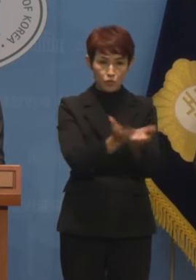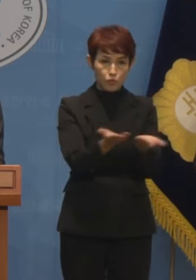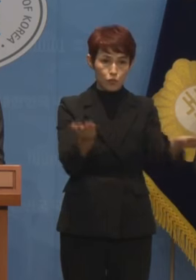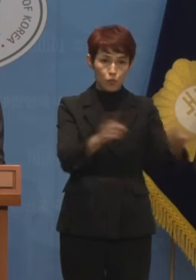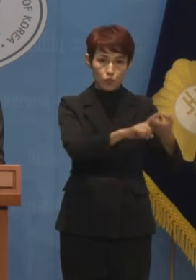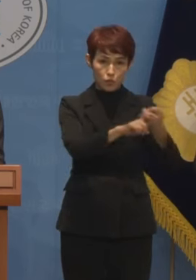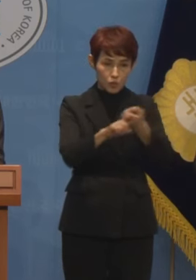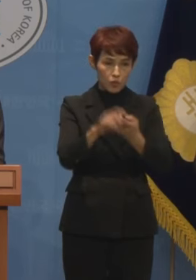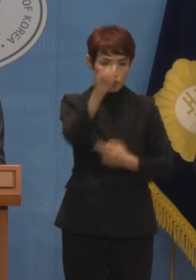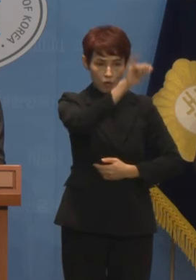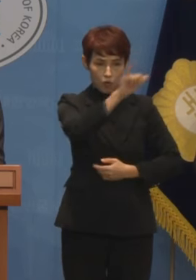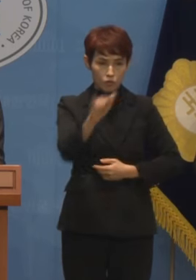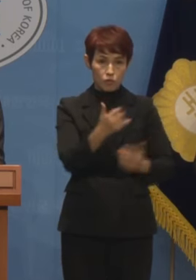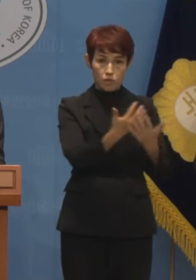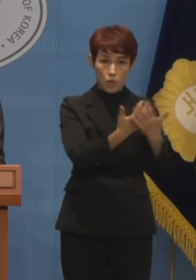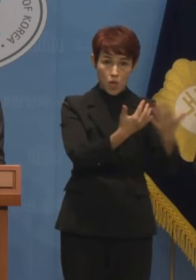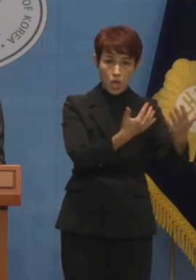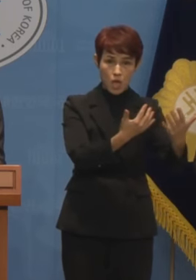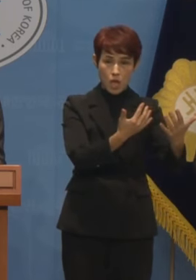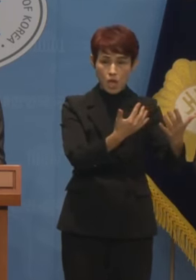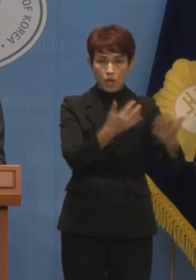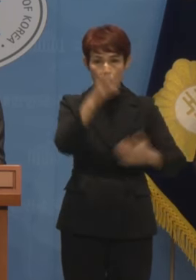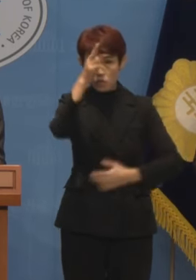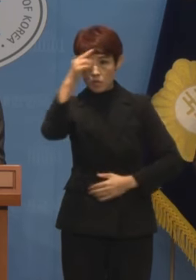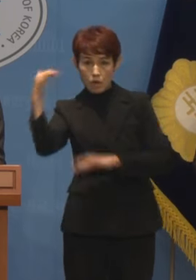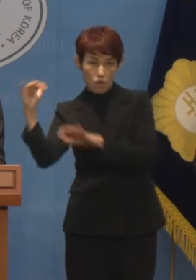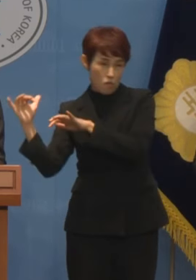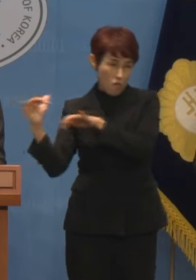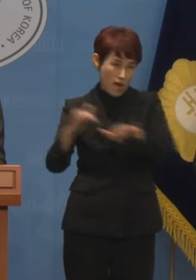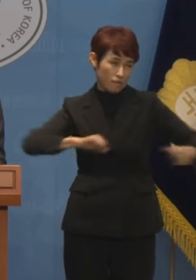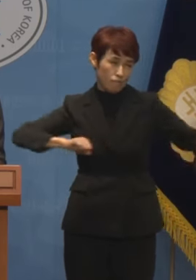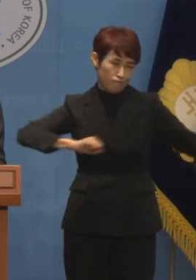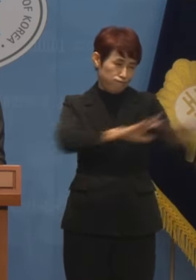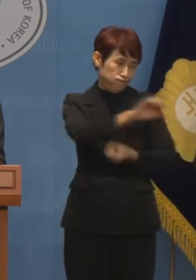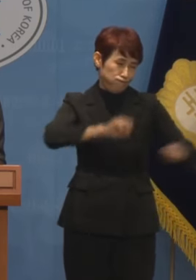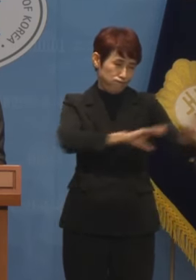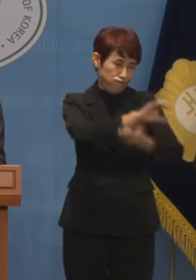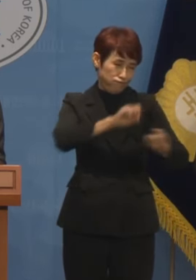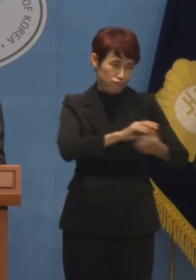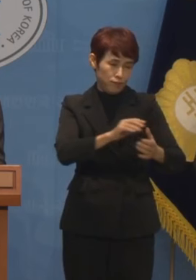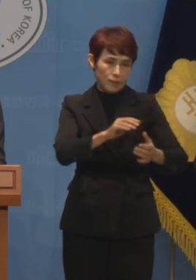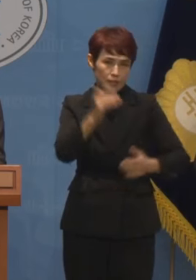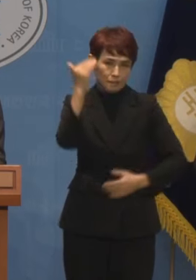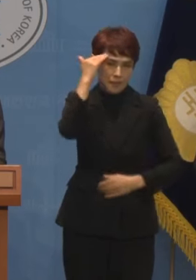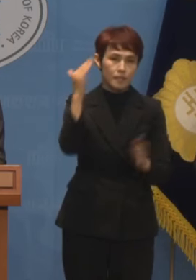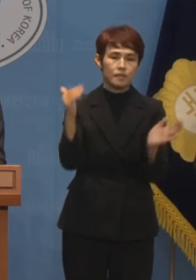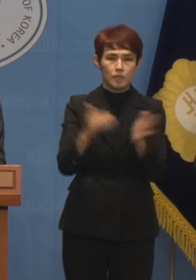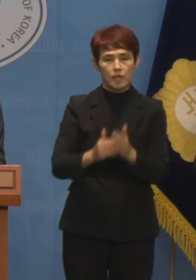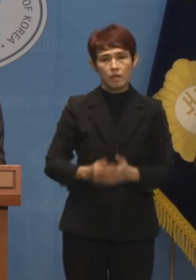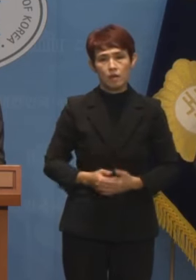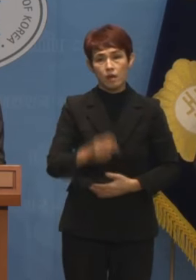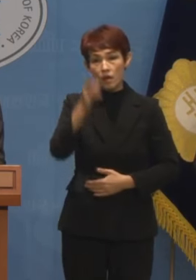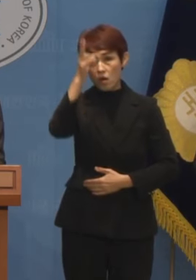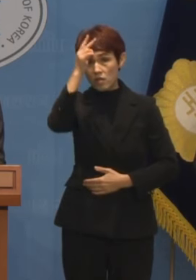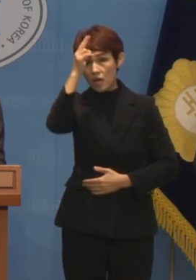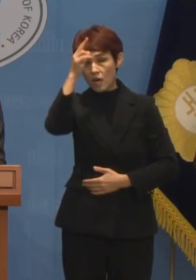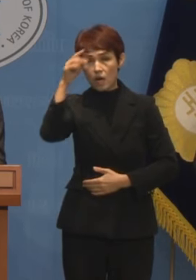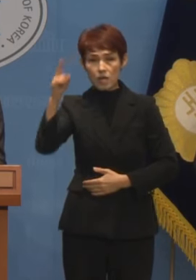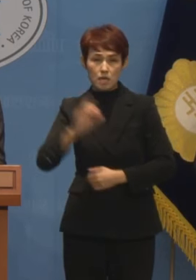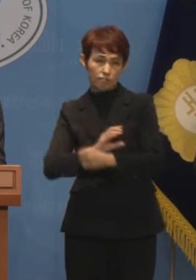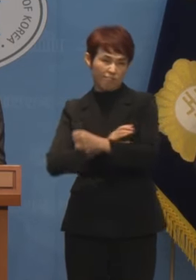전국 노동자 대회를 아수라장으로 만들었습니다. 경찰의 과잉 진압은 물리적 충돌을